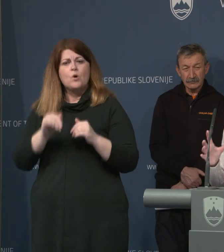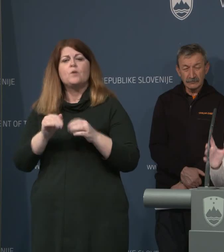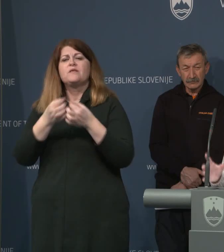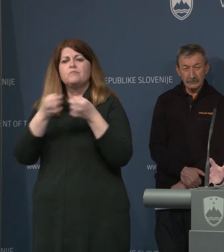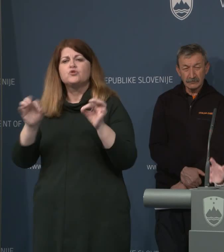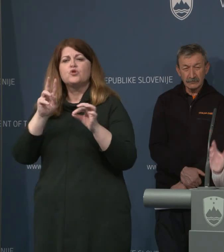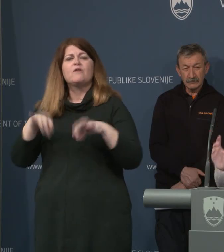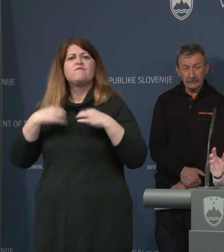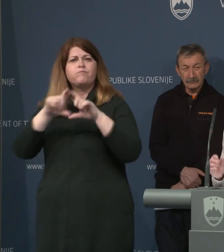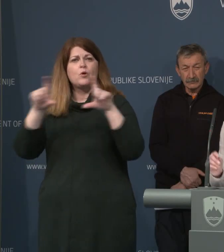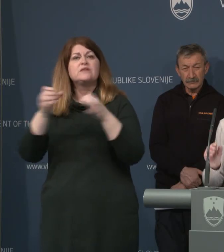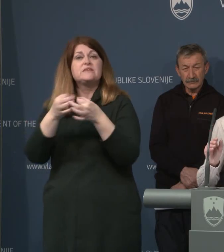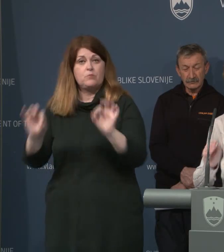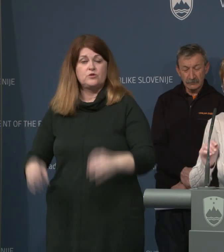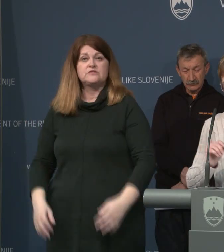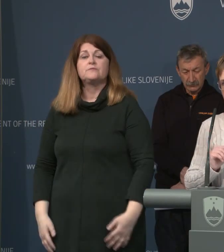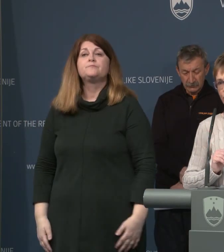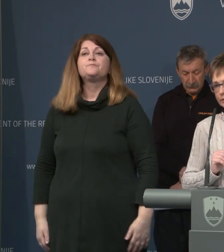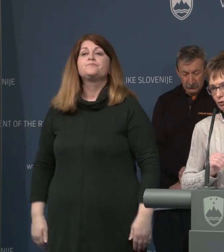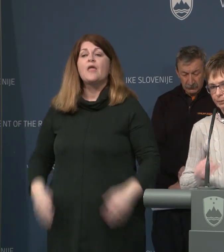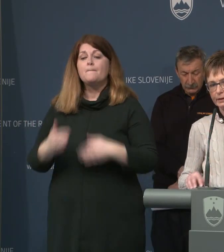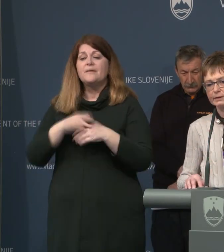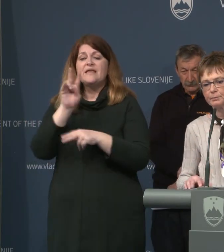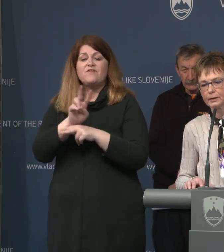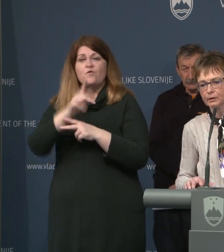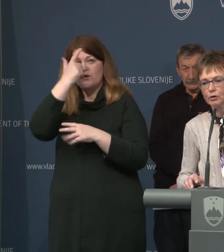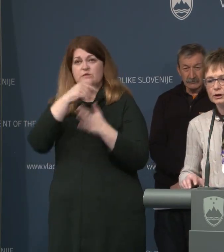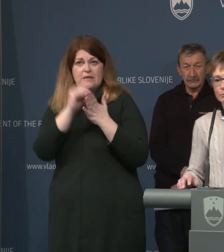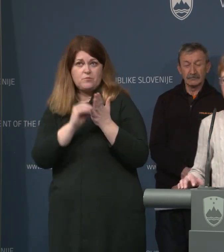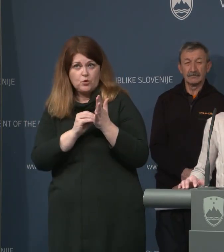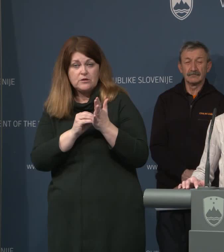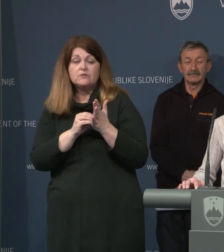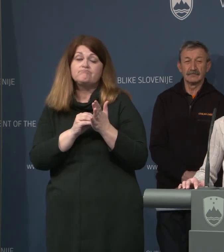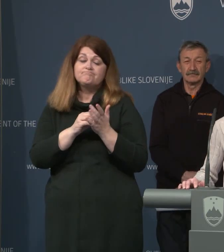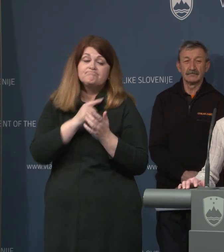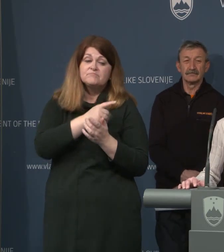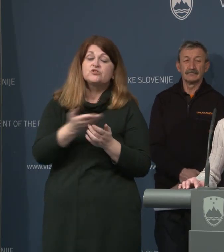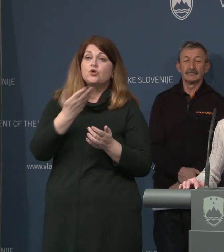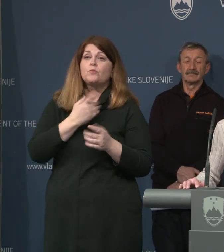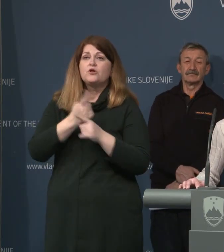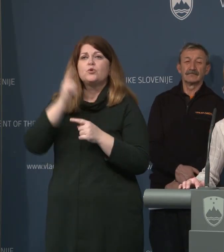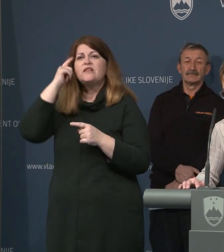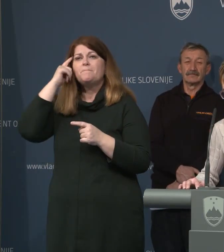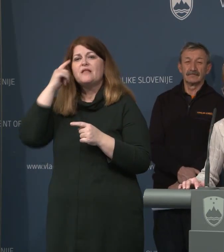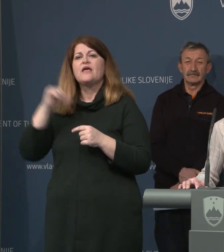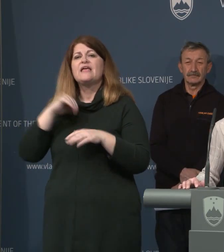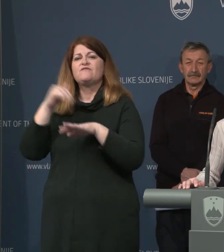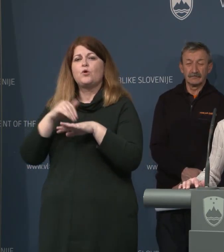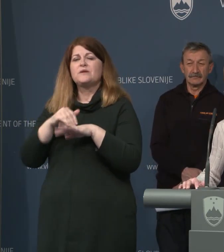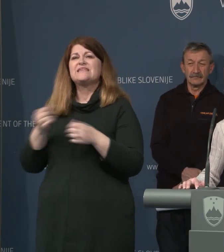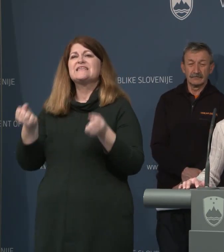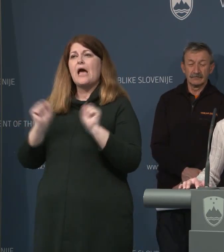kapacitete zdravljenja proste. Pri GDPR-ju je tako. Pri GDPR-ju smo dobili tudi mnenje